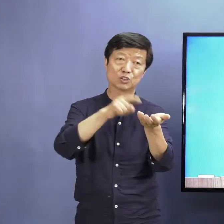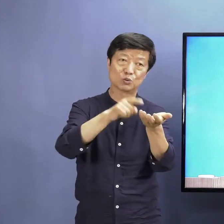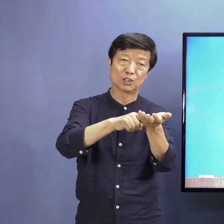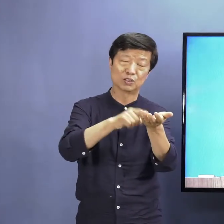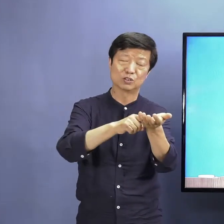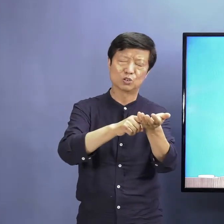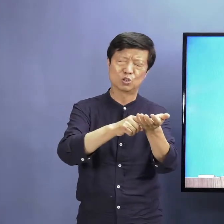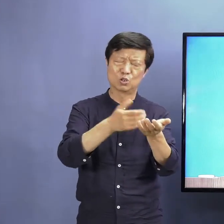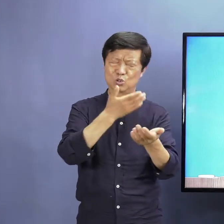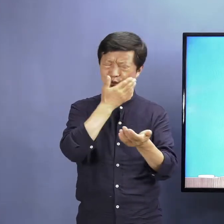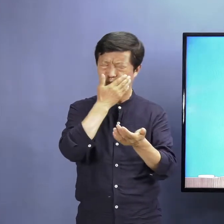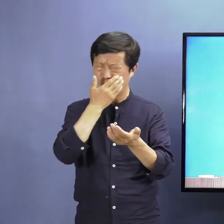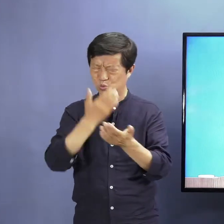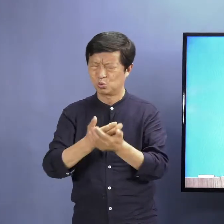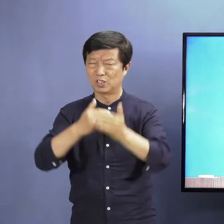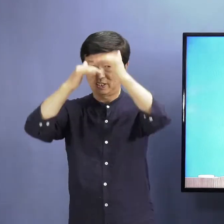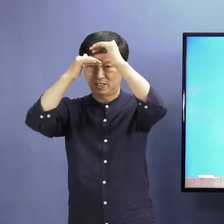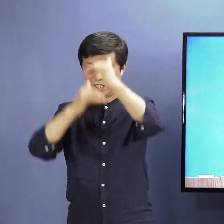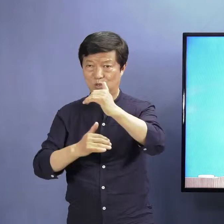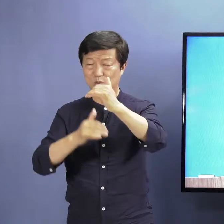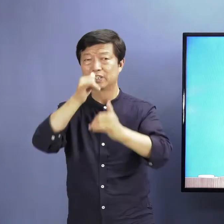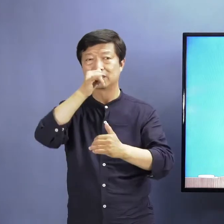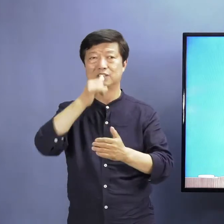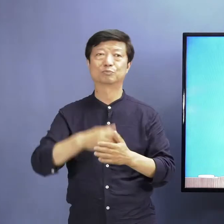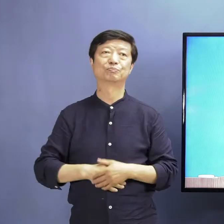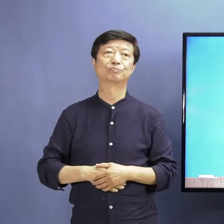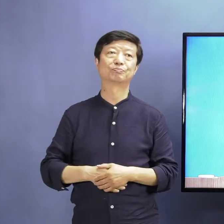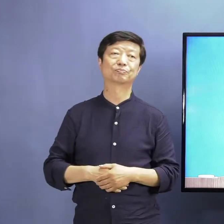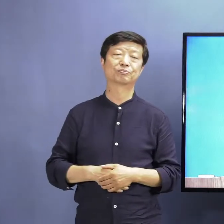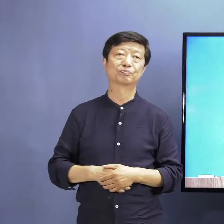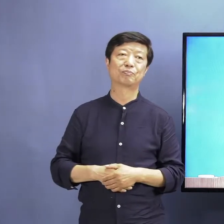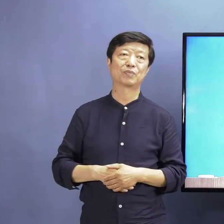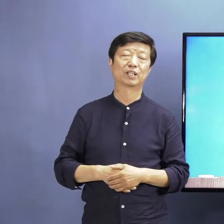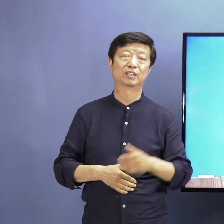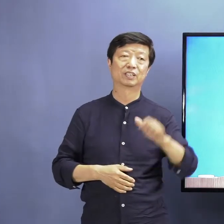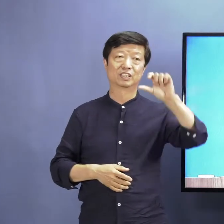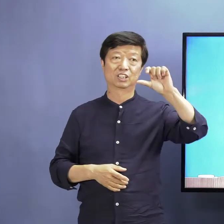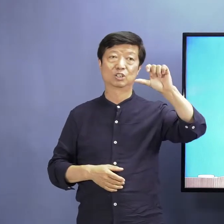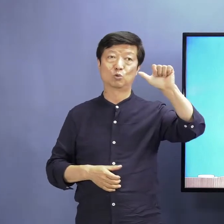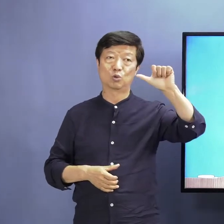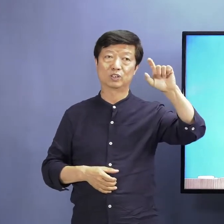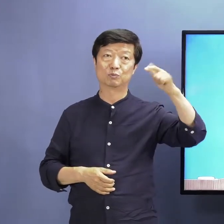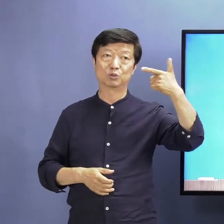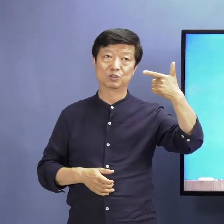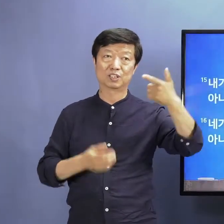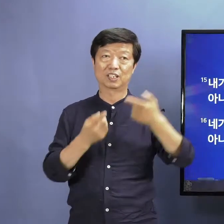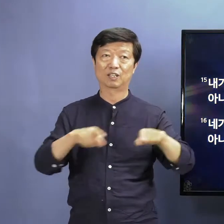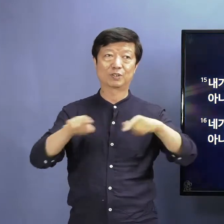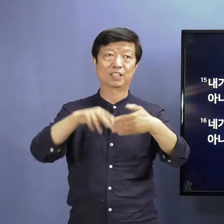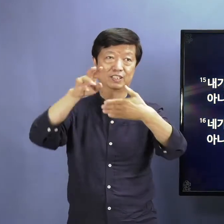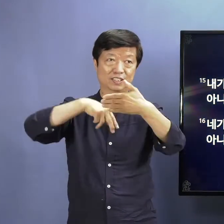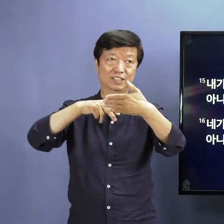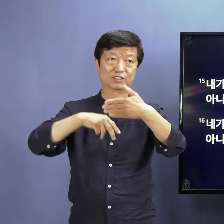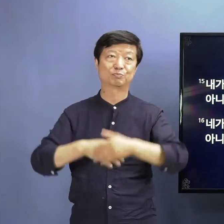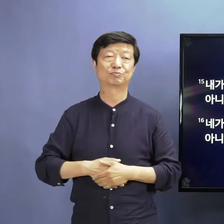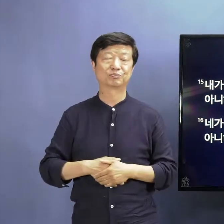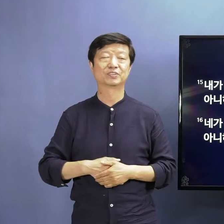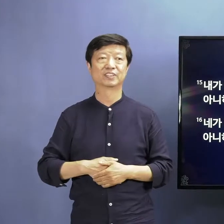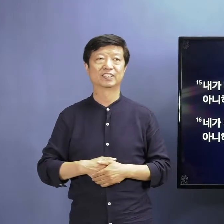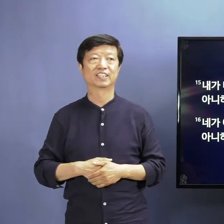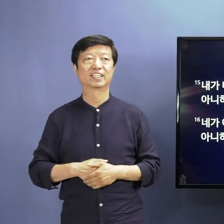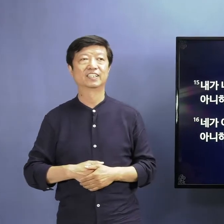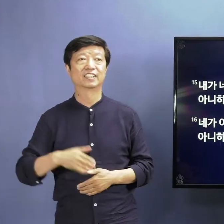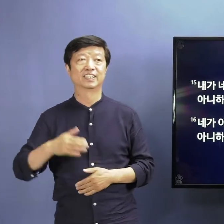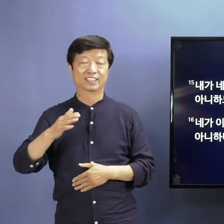포인트예요. 자, 그것을 함께 보겠습니다. 우리 15절 16절 말씀 같이 읽겠습니다. 15절 16절 같이